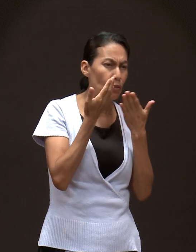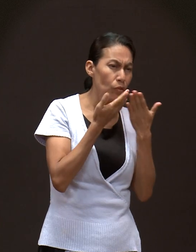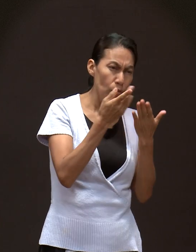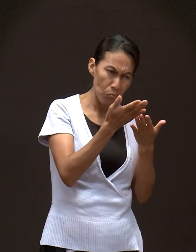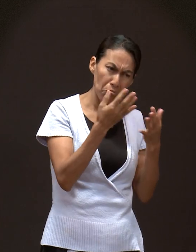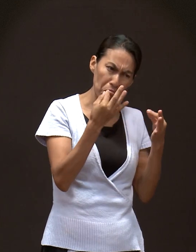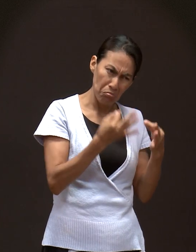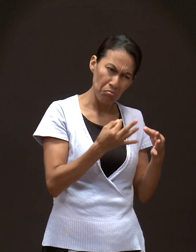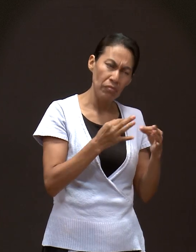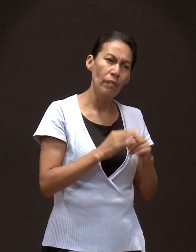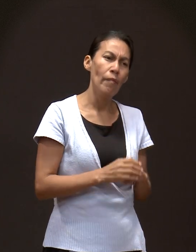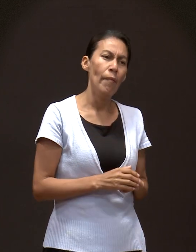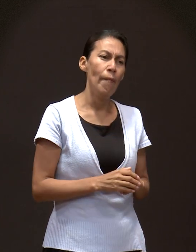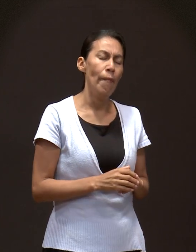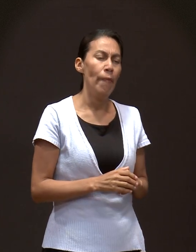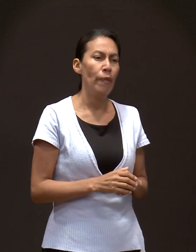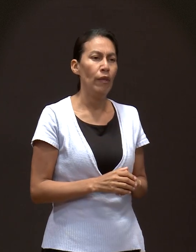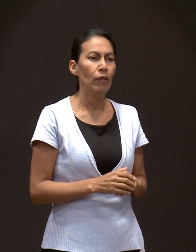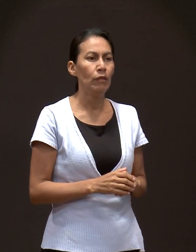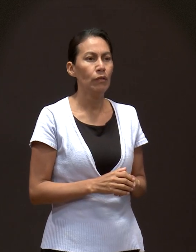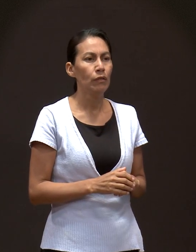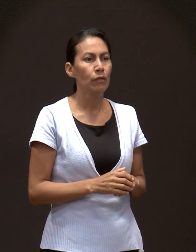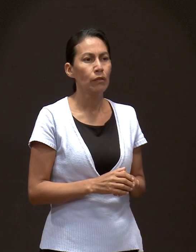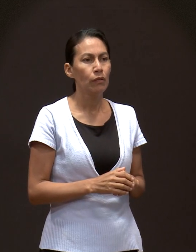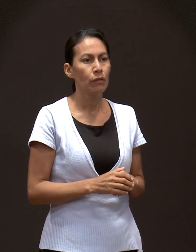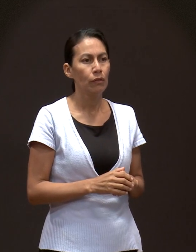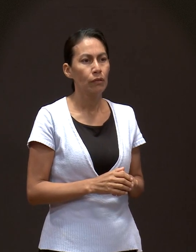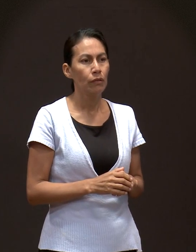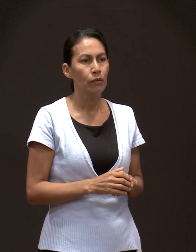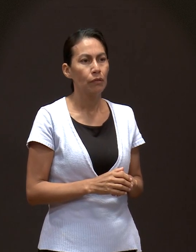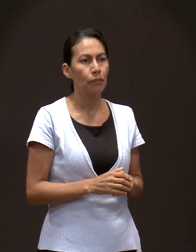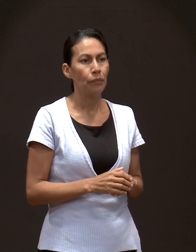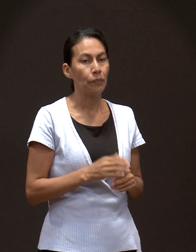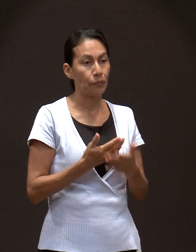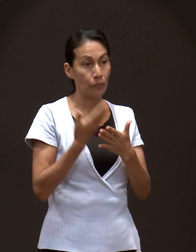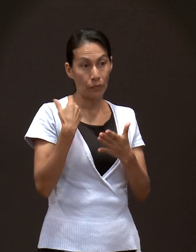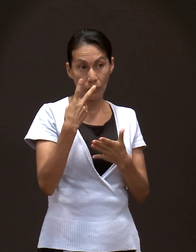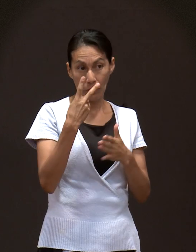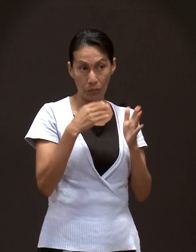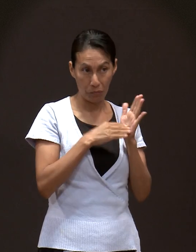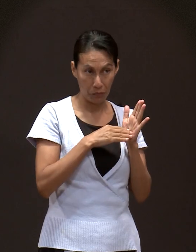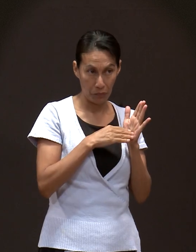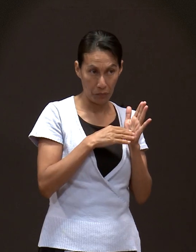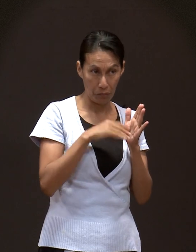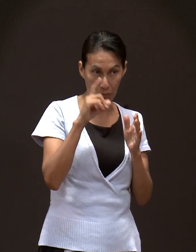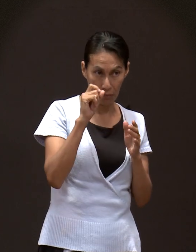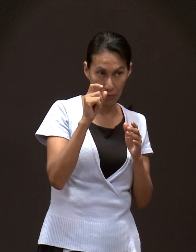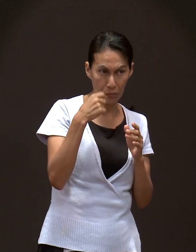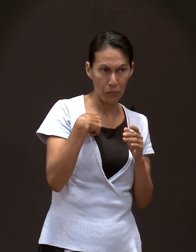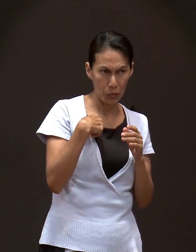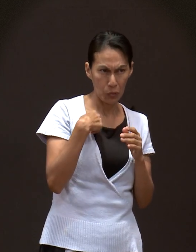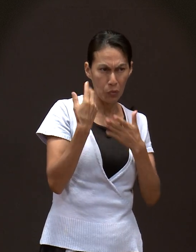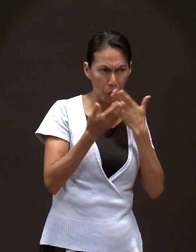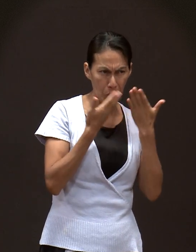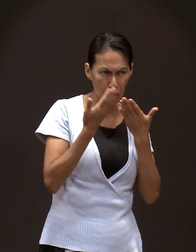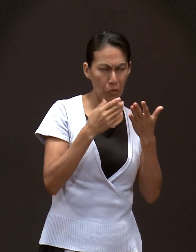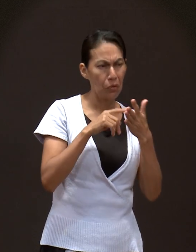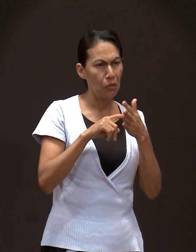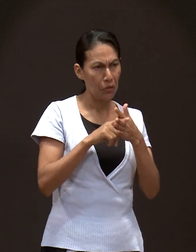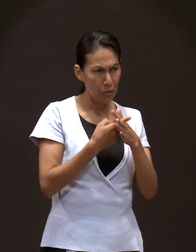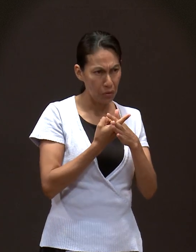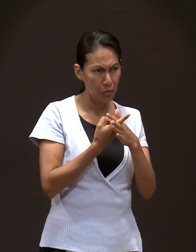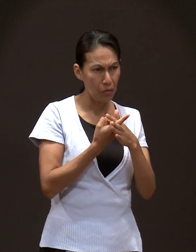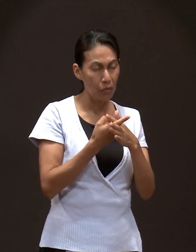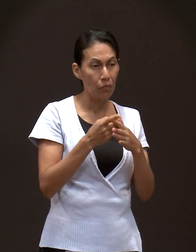estudiaras de una manera maravillosa. Cuéntanos esta historia. Inicié a estudiar en 2020. Sin embargo,